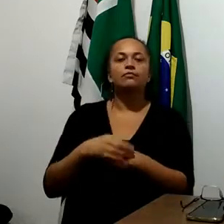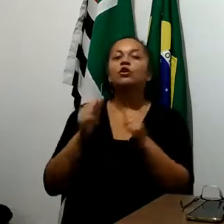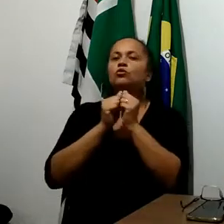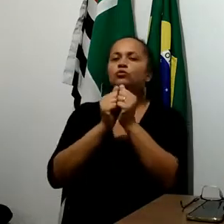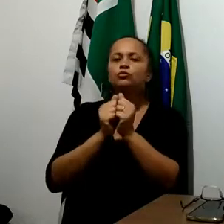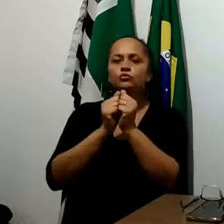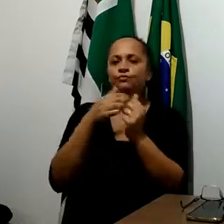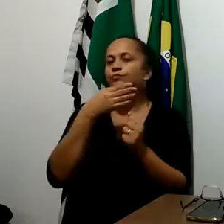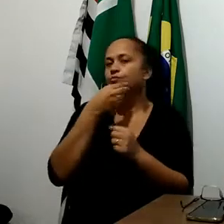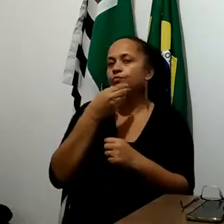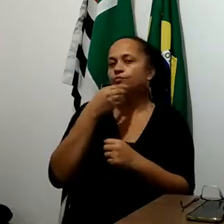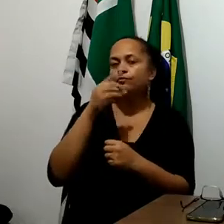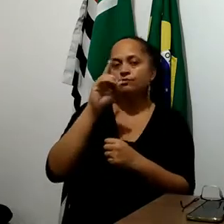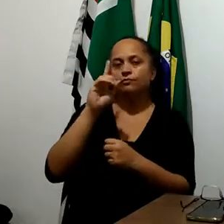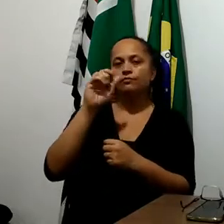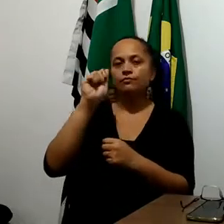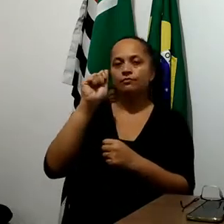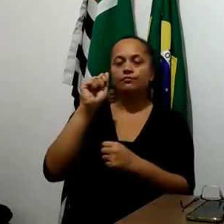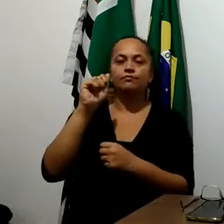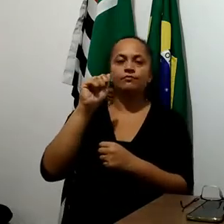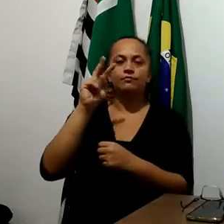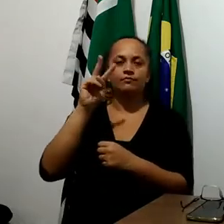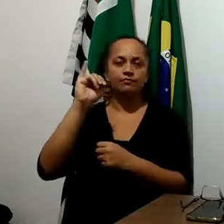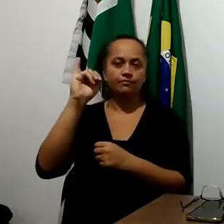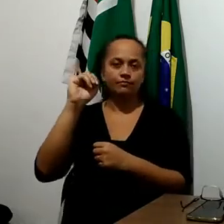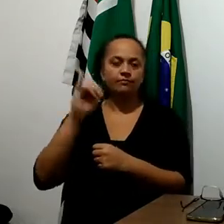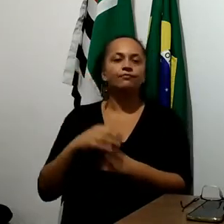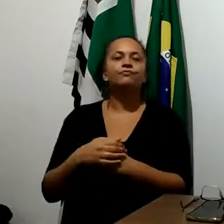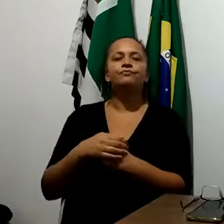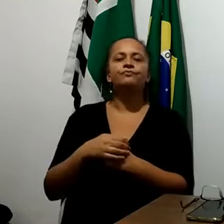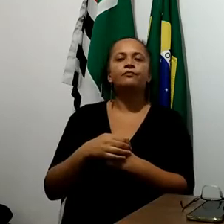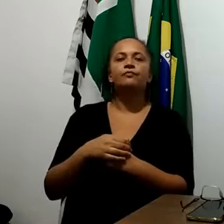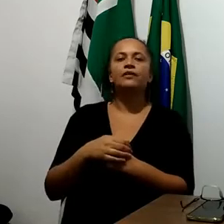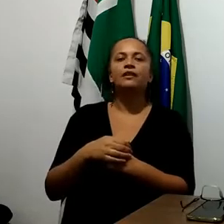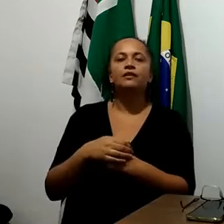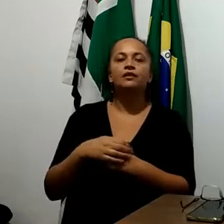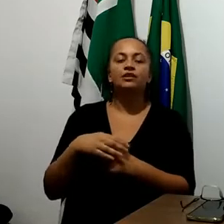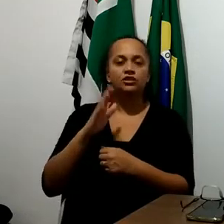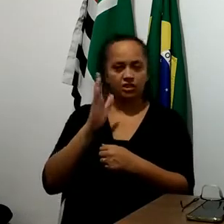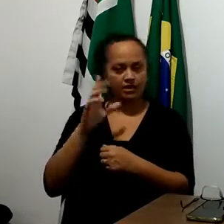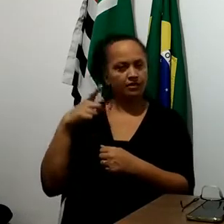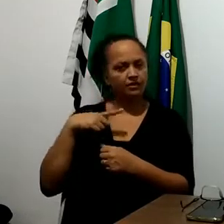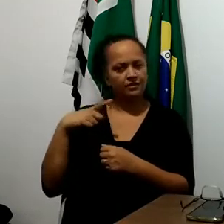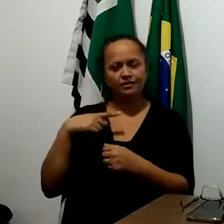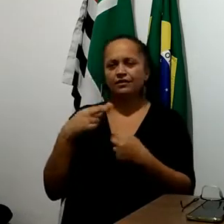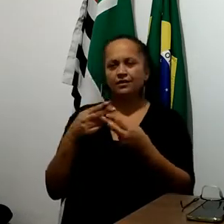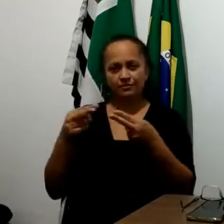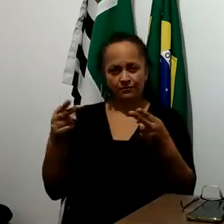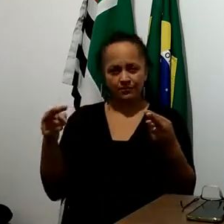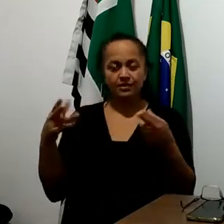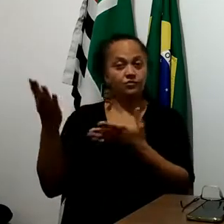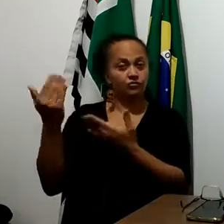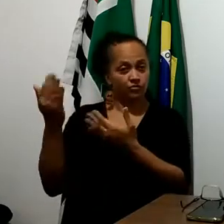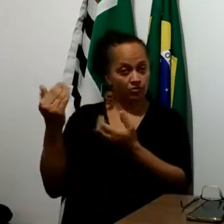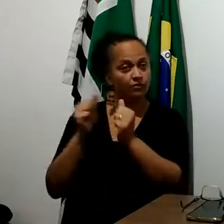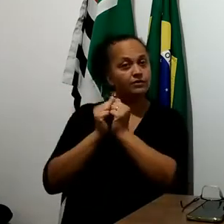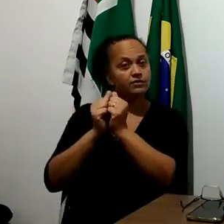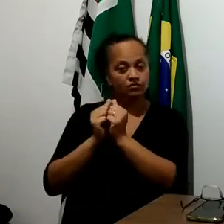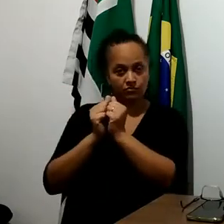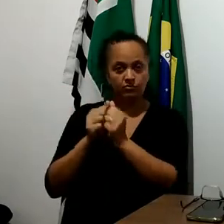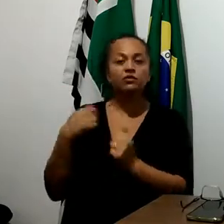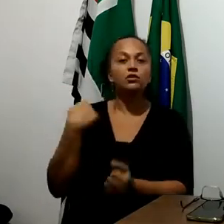lá da Missão Horizonte. Então vai ser uma bênção. Deus tem abençoado muito o ministério dele e a gente já conhece